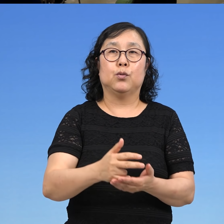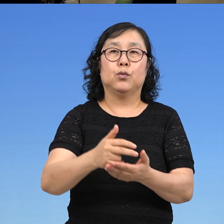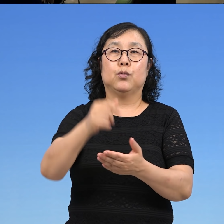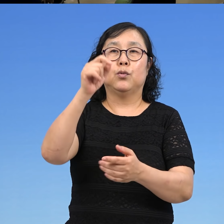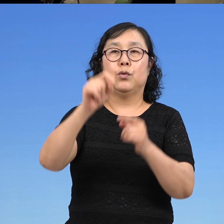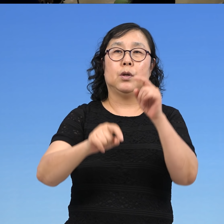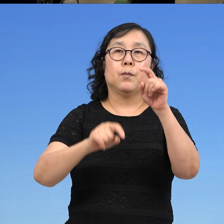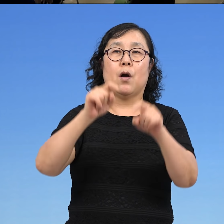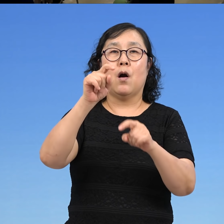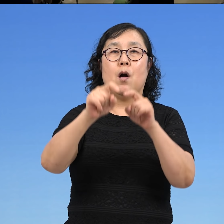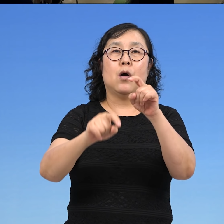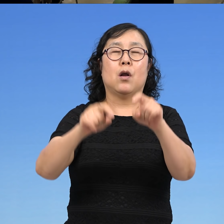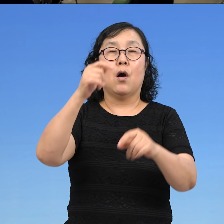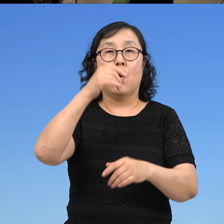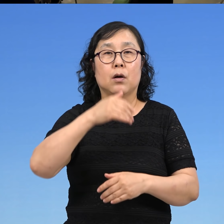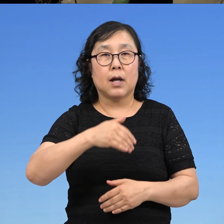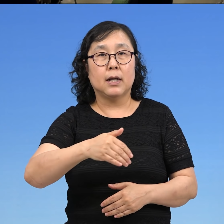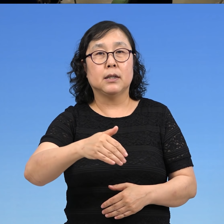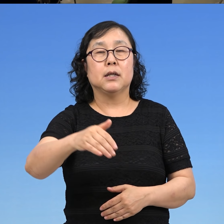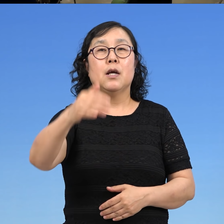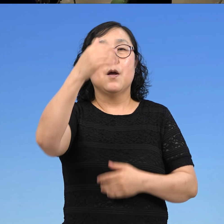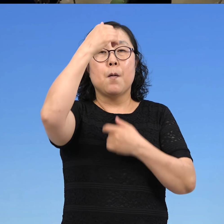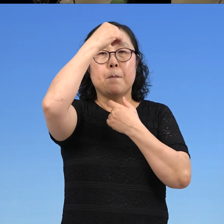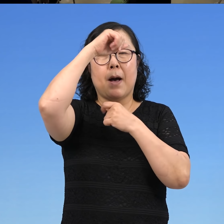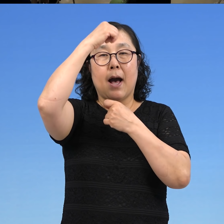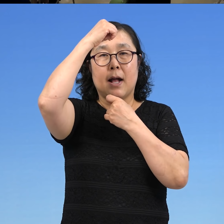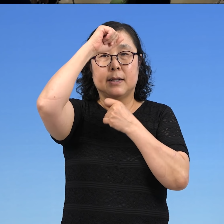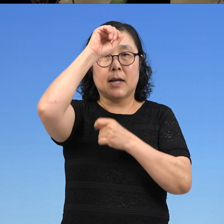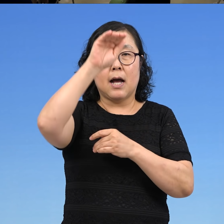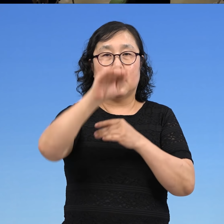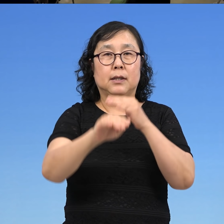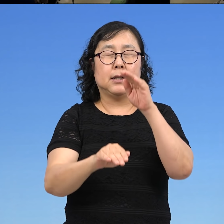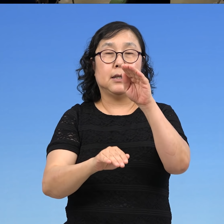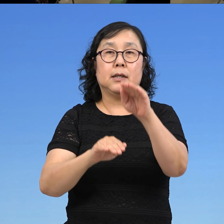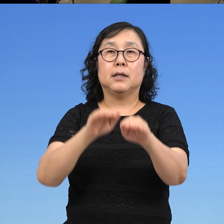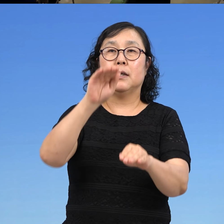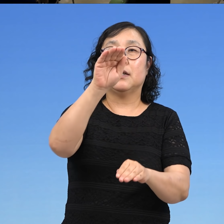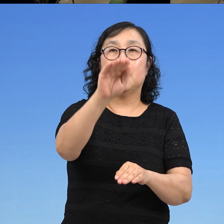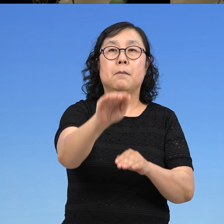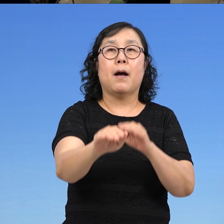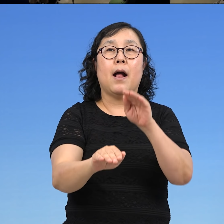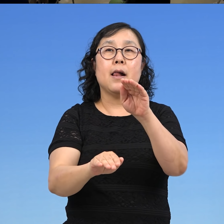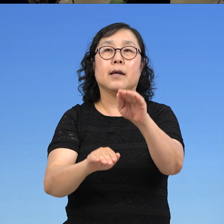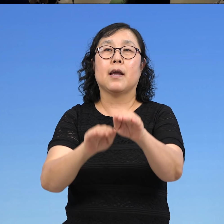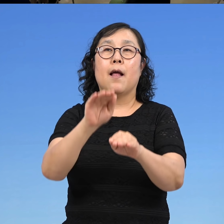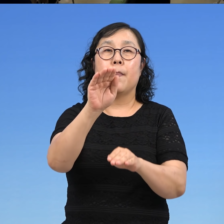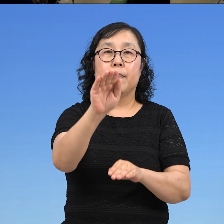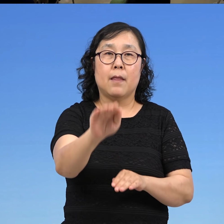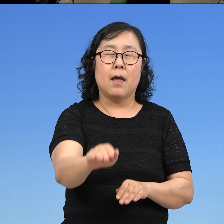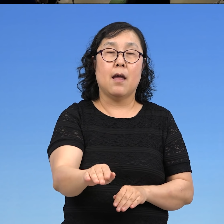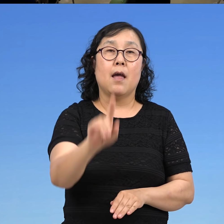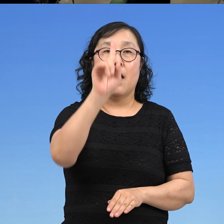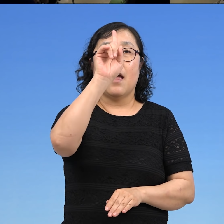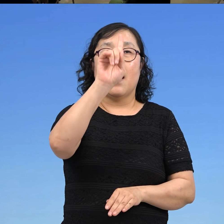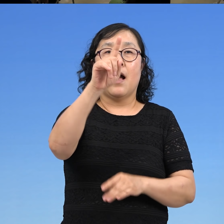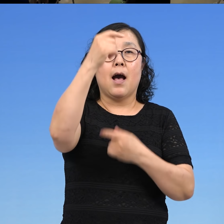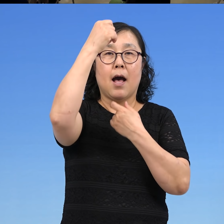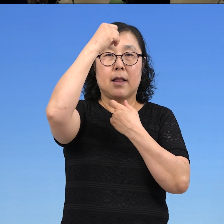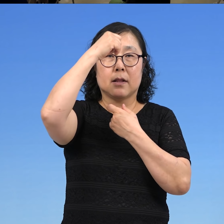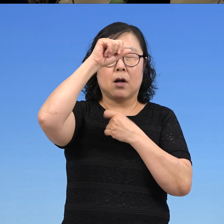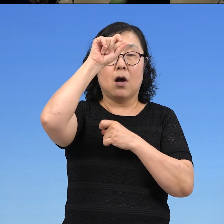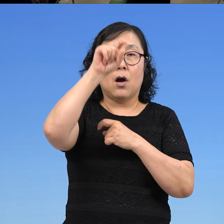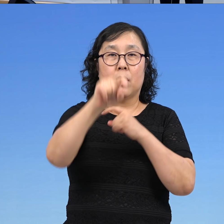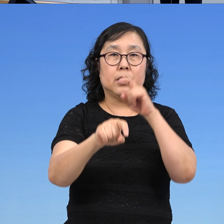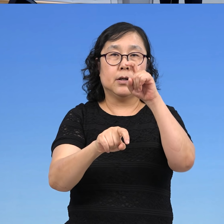주님 걸어가신 지짐 터도 너 다시 발짝 채널 8 요체 힘 2